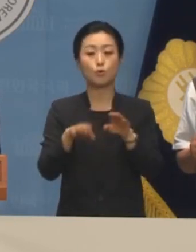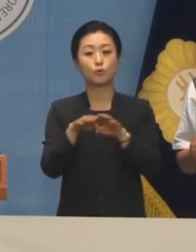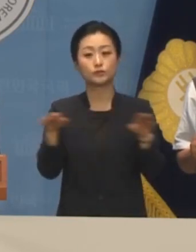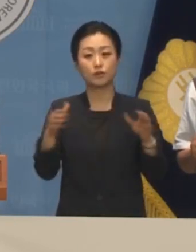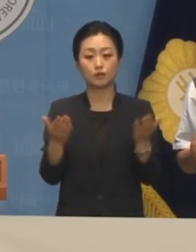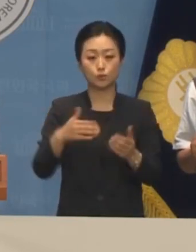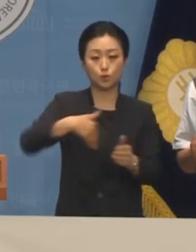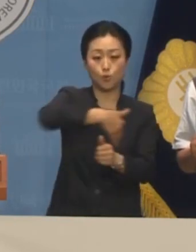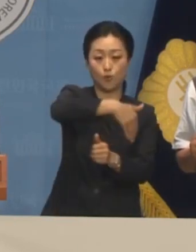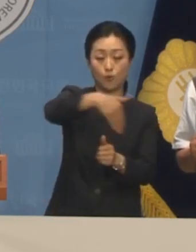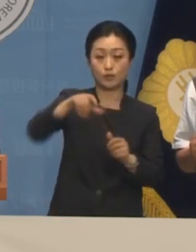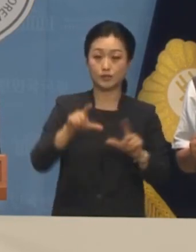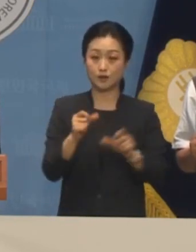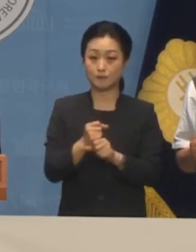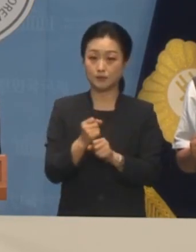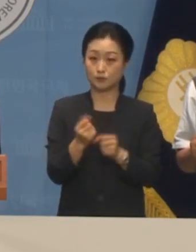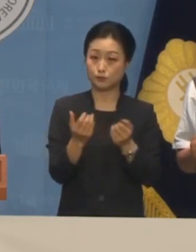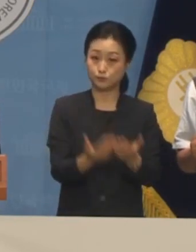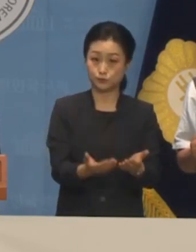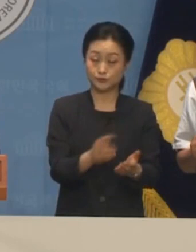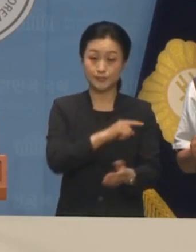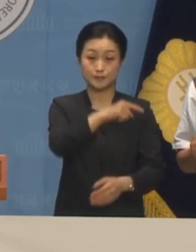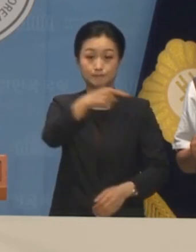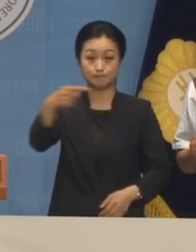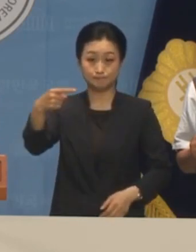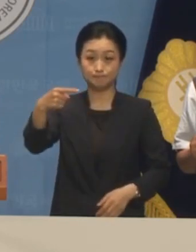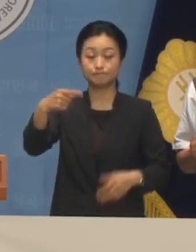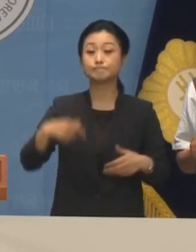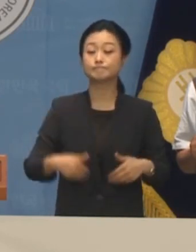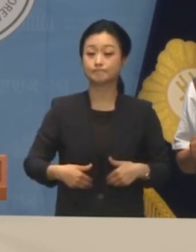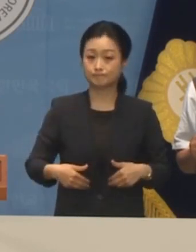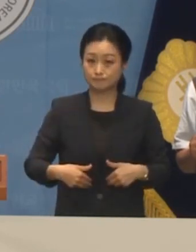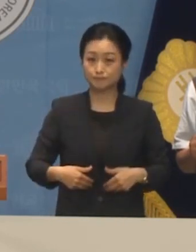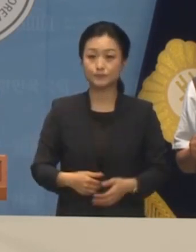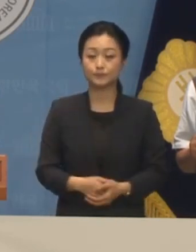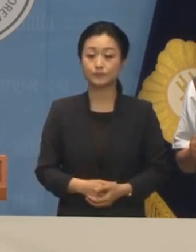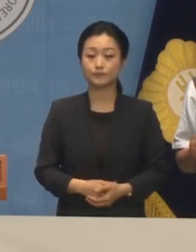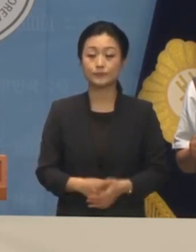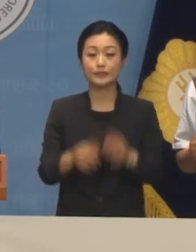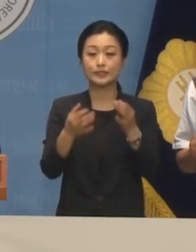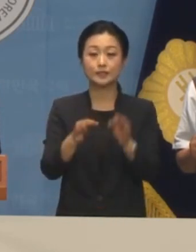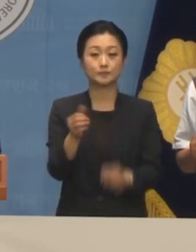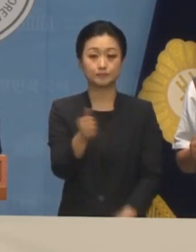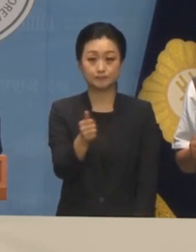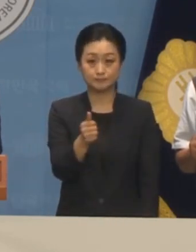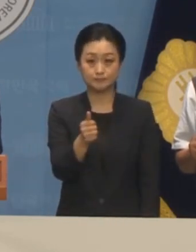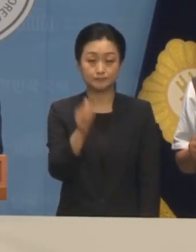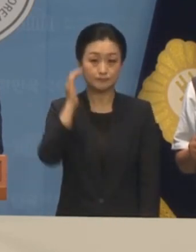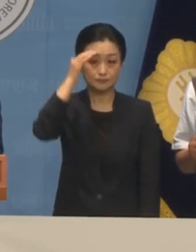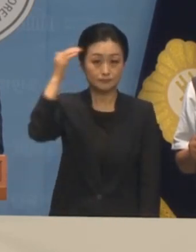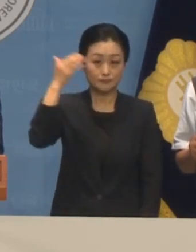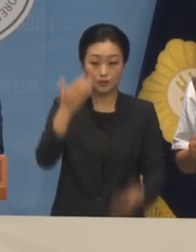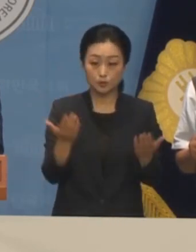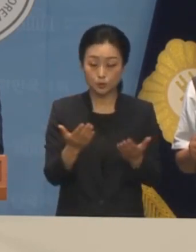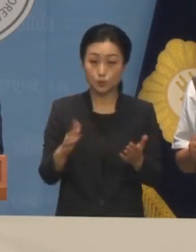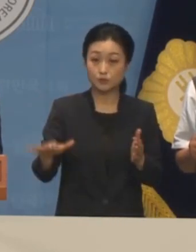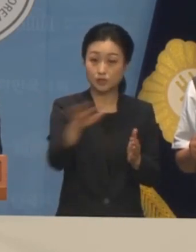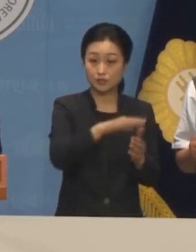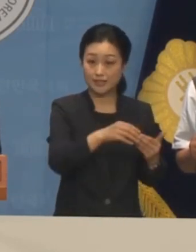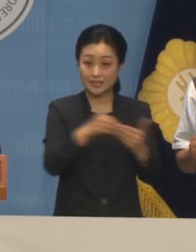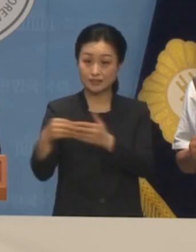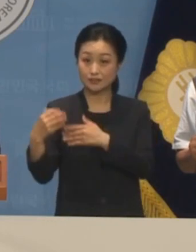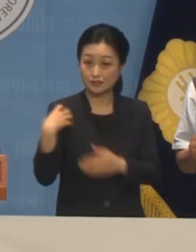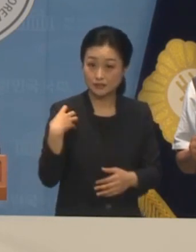노동환경을 조성하는 것이 최우선 과제입니다 김수 후부는 대한민국의 노동정책을 이끌